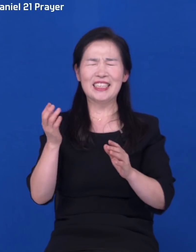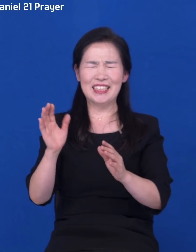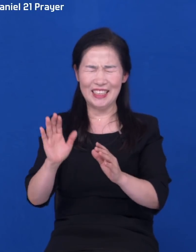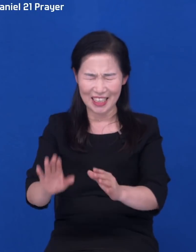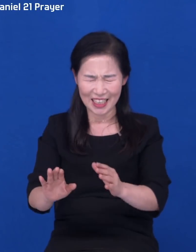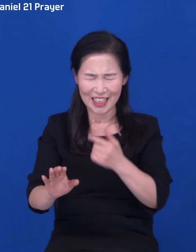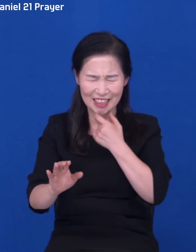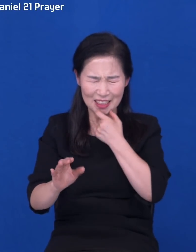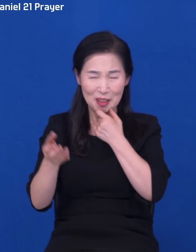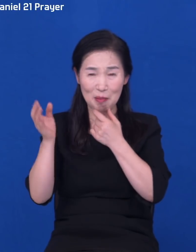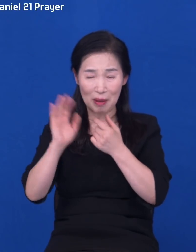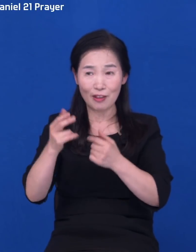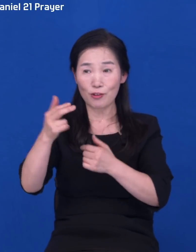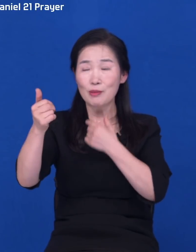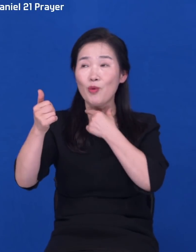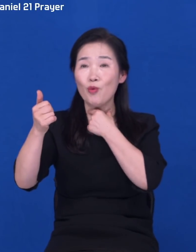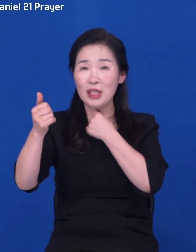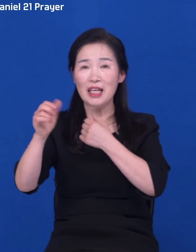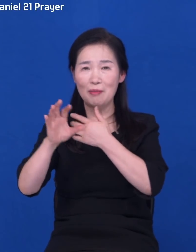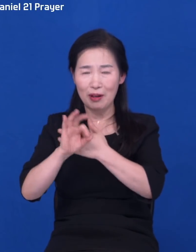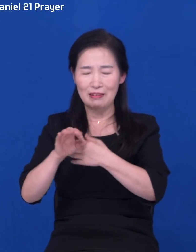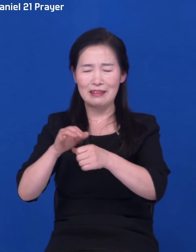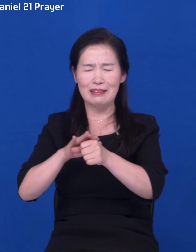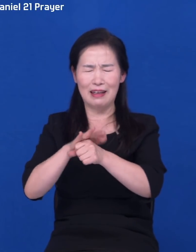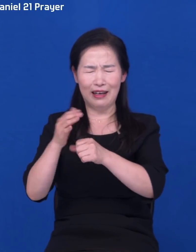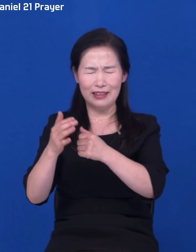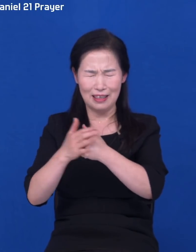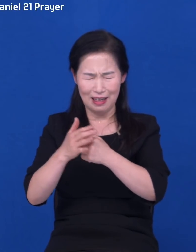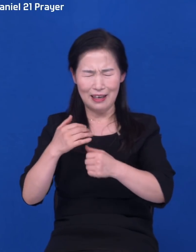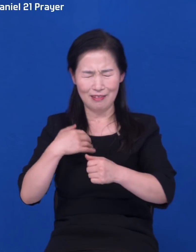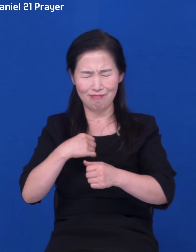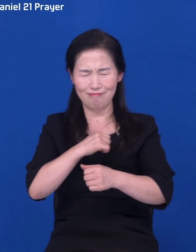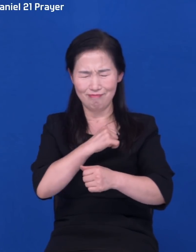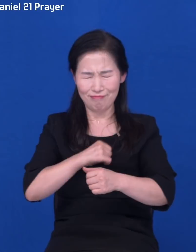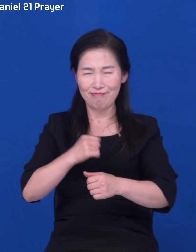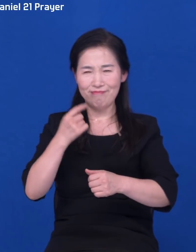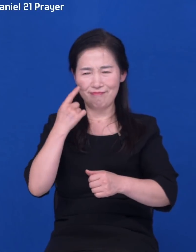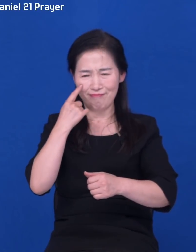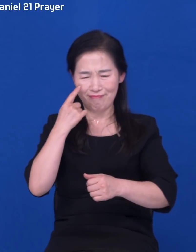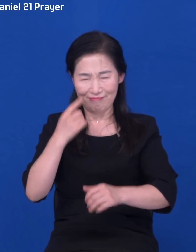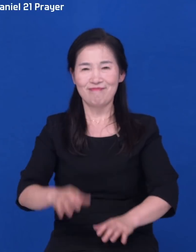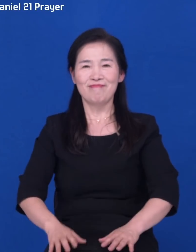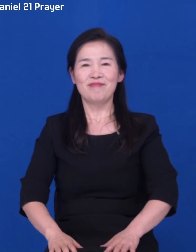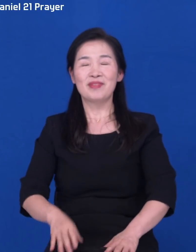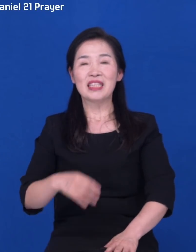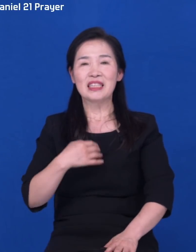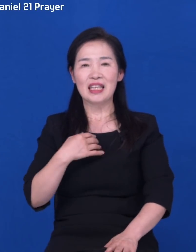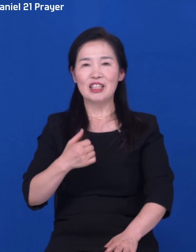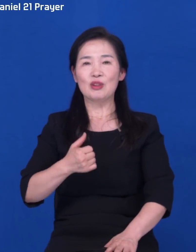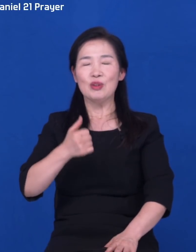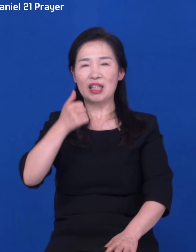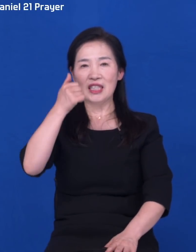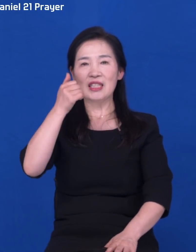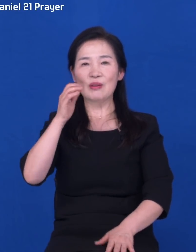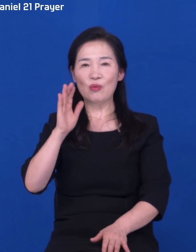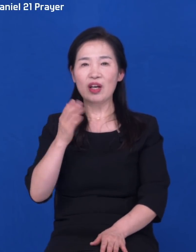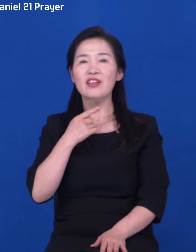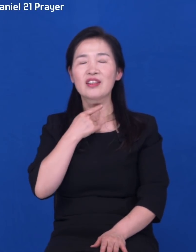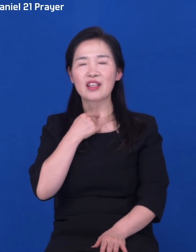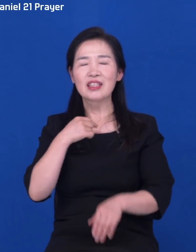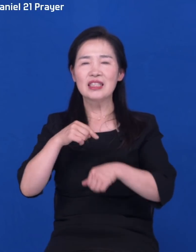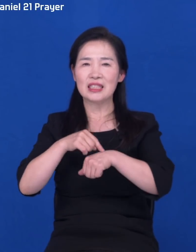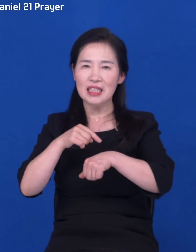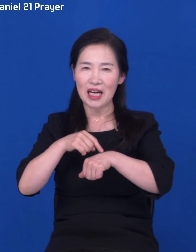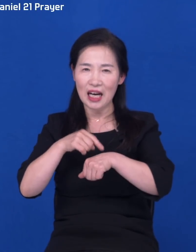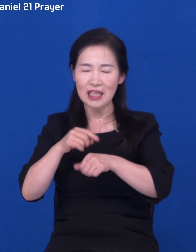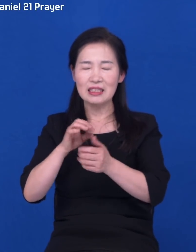난 당신 너무 사랑하거든요. 그렇게 해서 내가 가장 내 인생에서 주인 되었던 시간을 썼던 게 피아노였구나. 제가